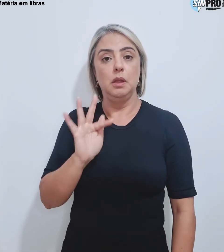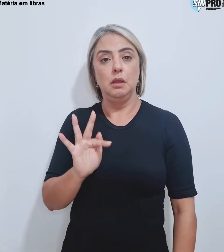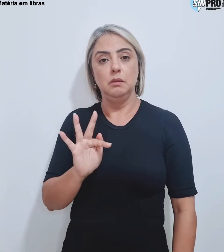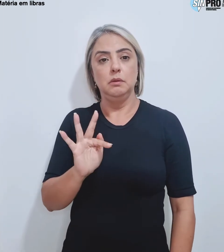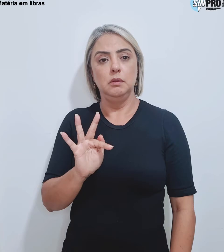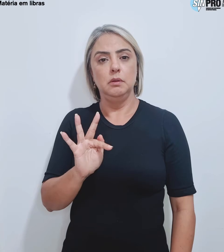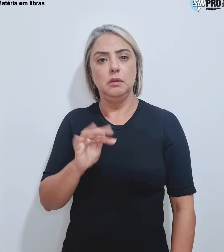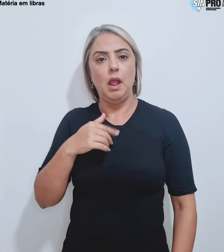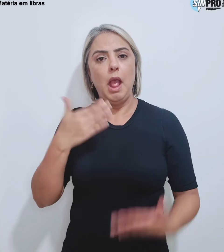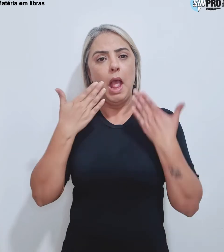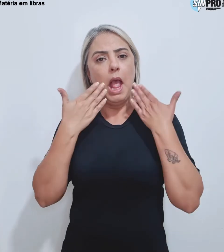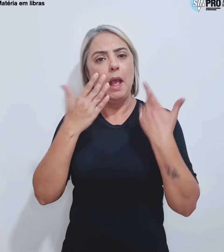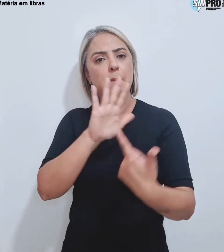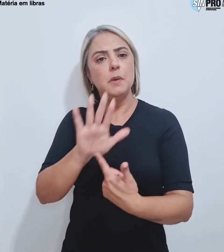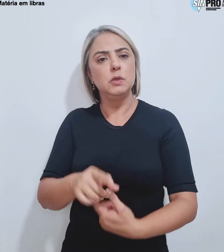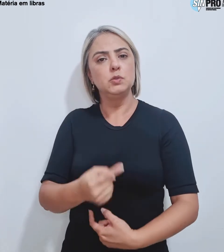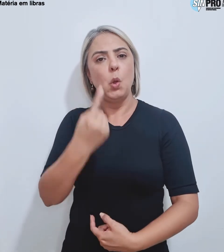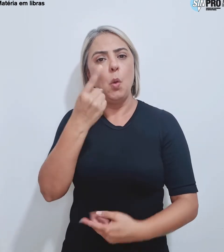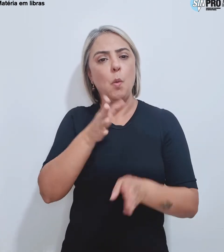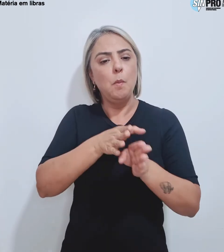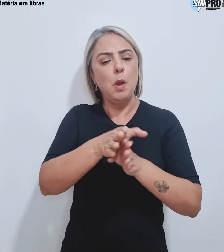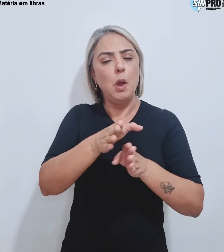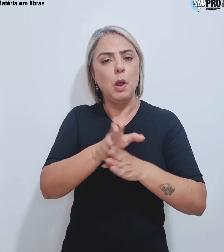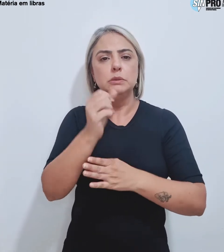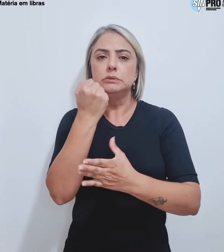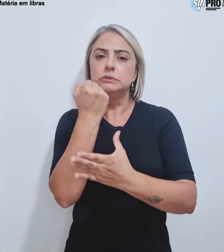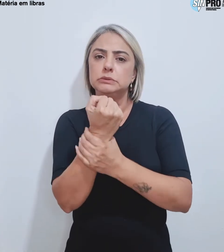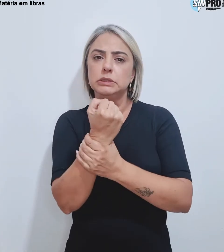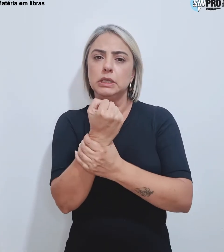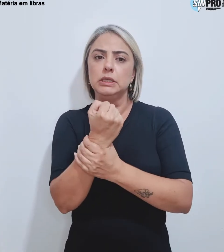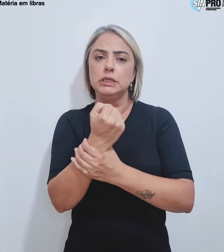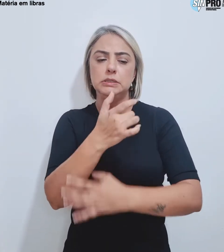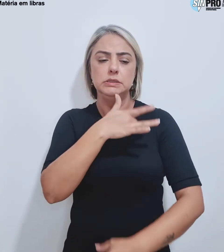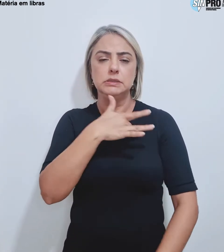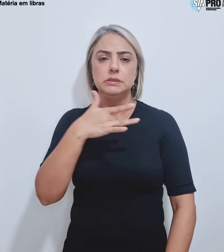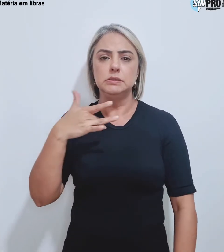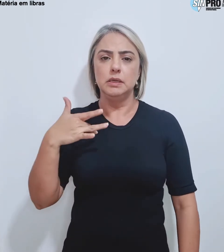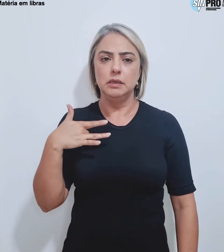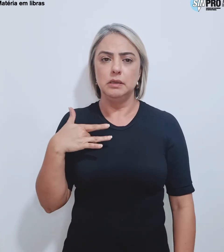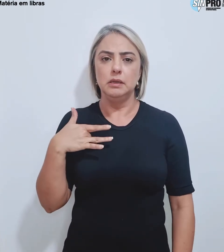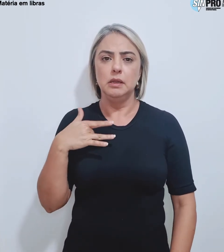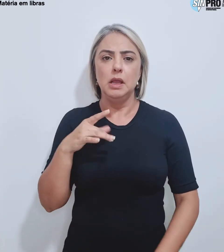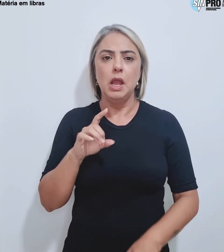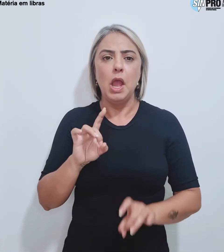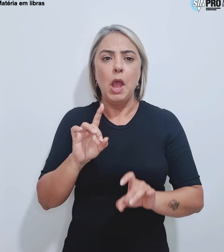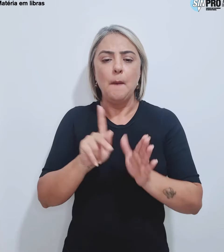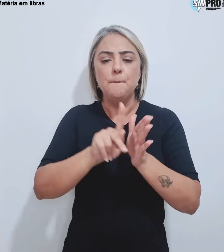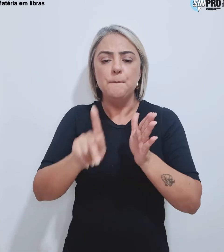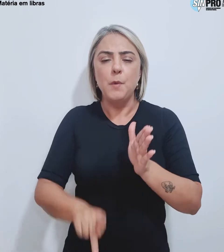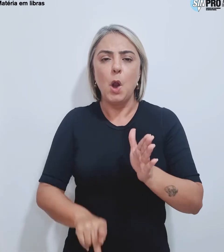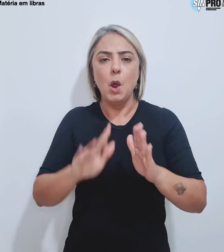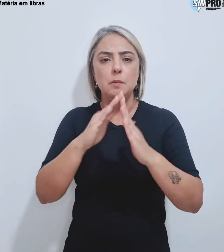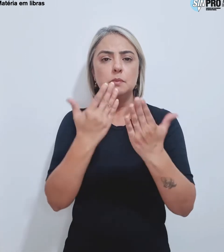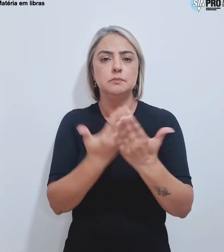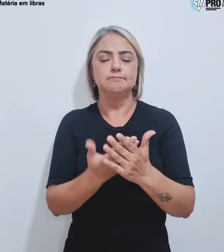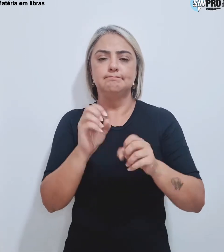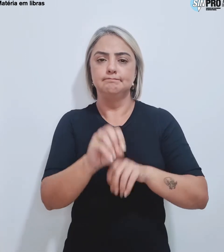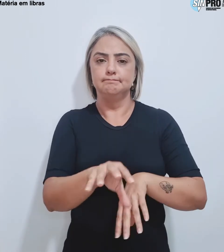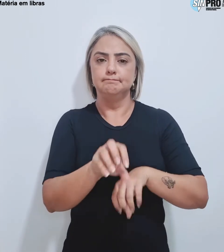Distrito Federal apresente um protocolo de segurança sanitária específico para a